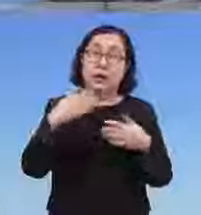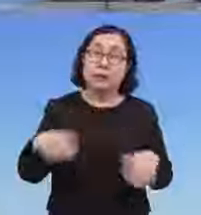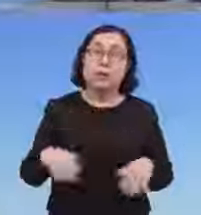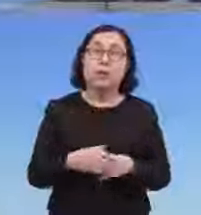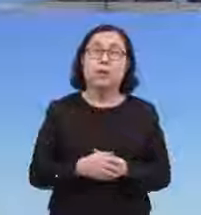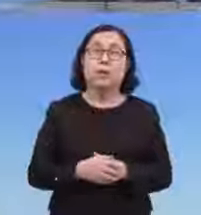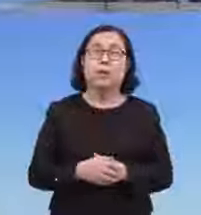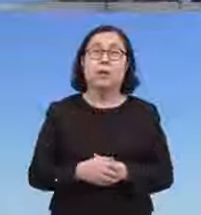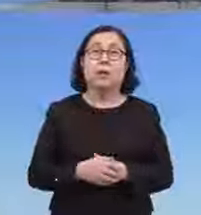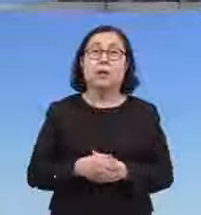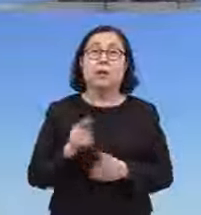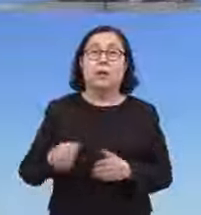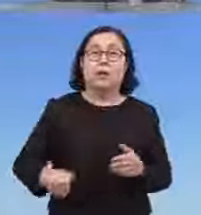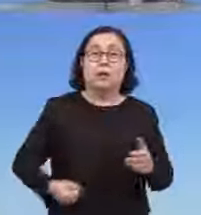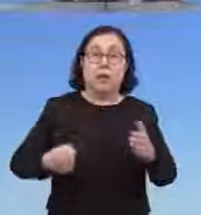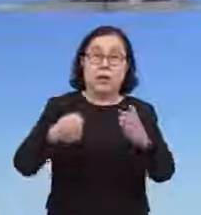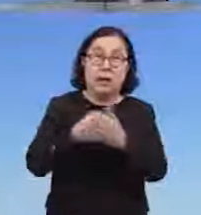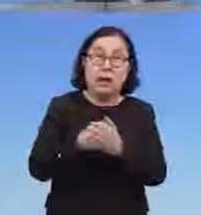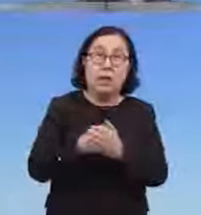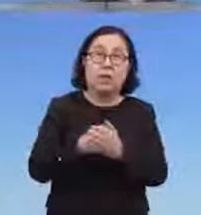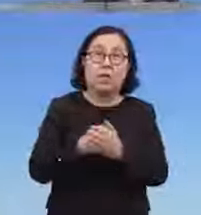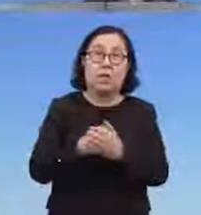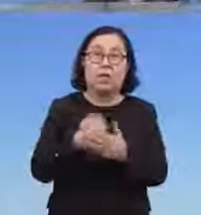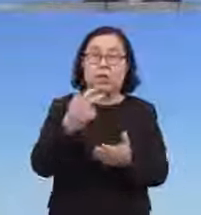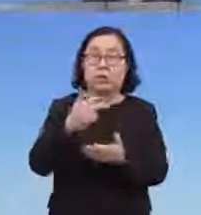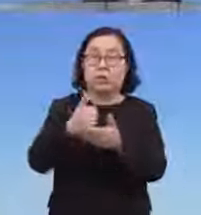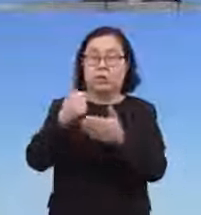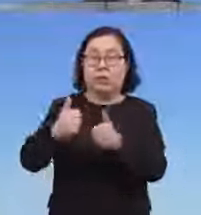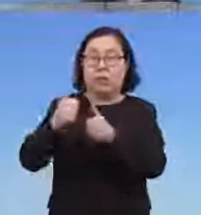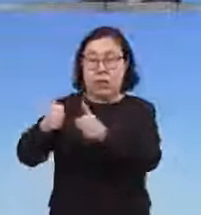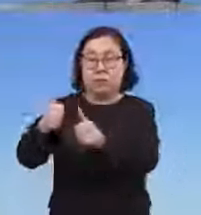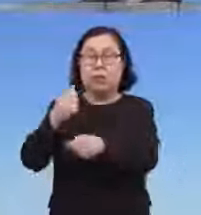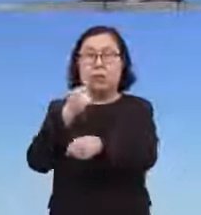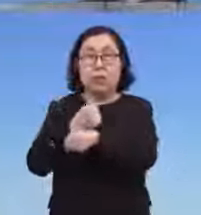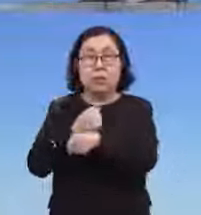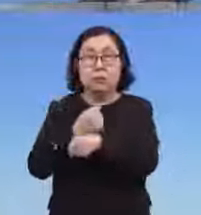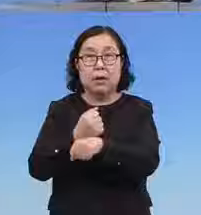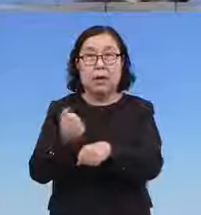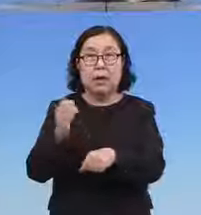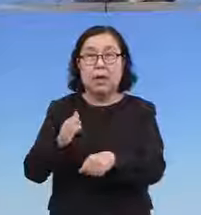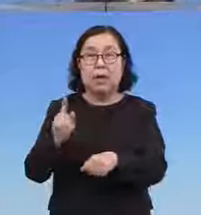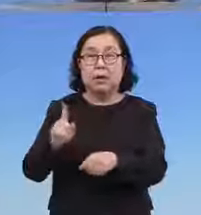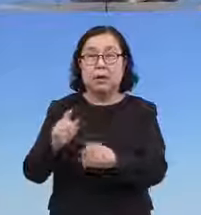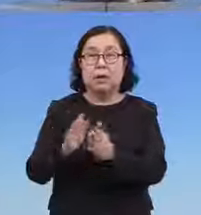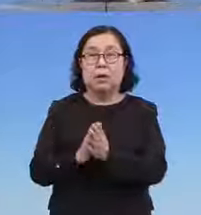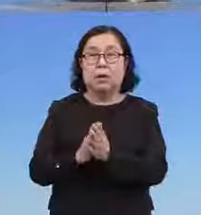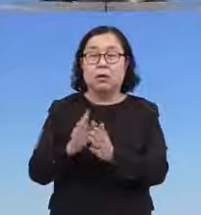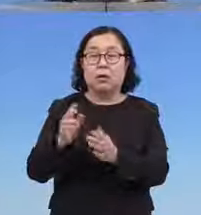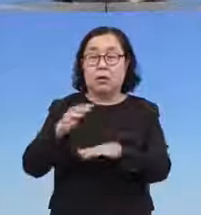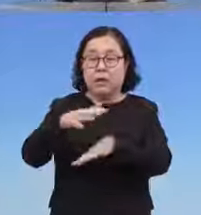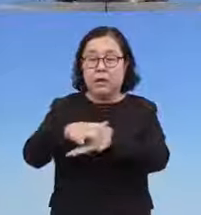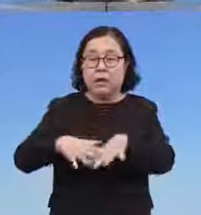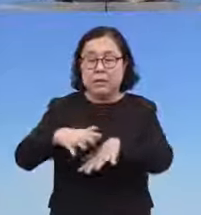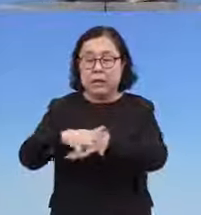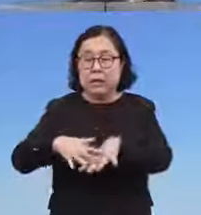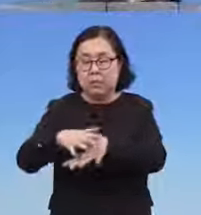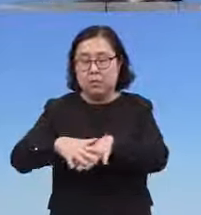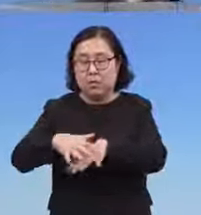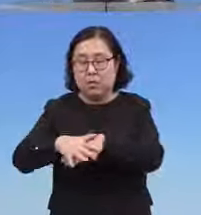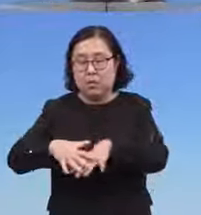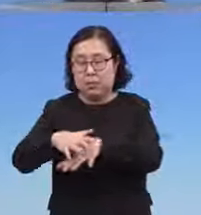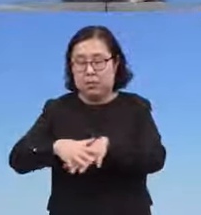우리의 연약함은요, 그렇게 결단하고 거물을 버리고 주님을 쫓기로 했는데, 그것도 그 다음날 가가지고 버린